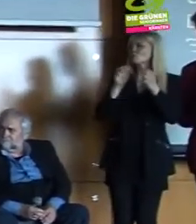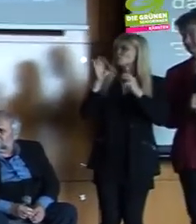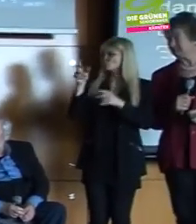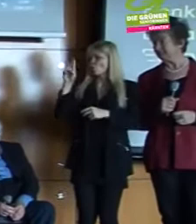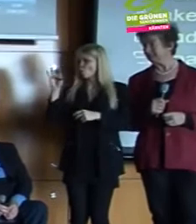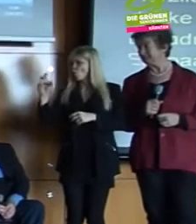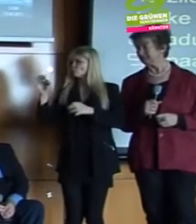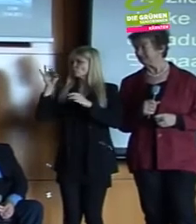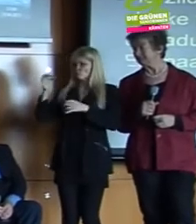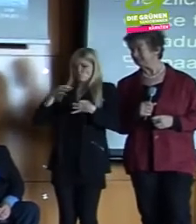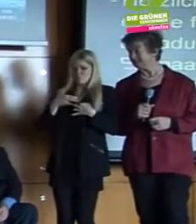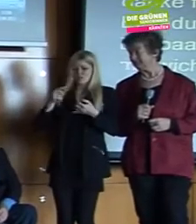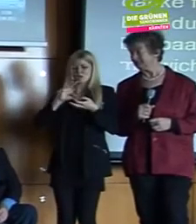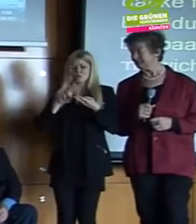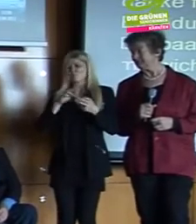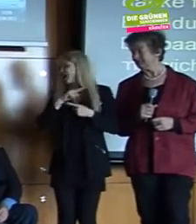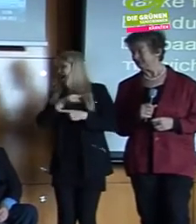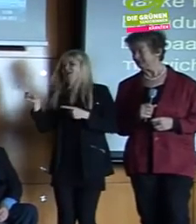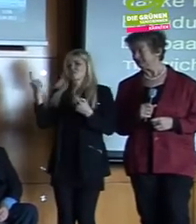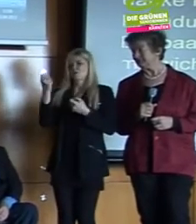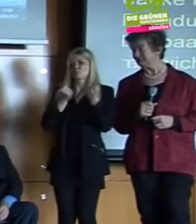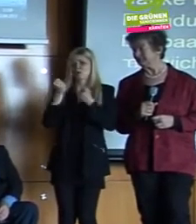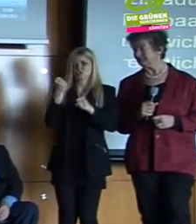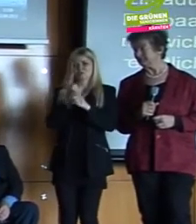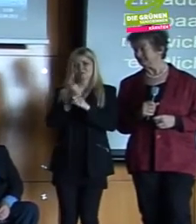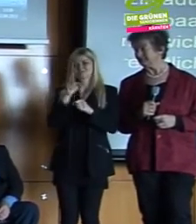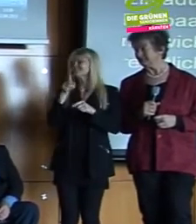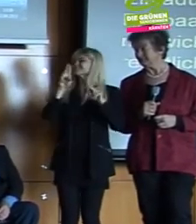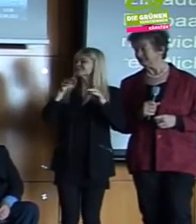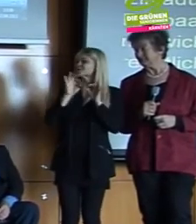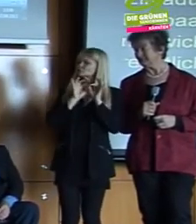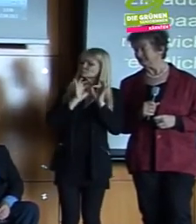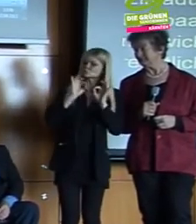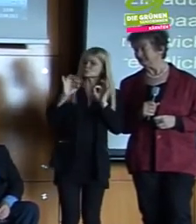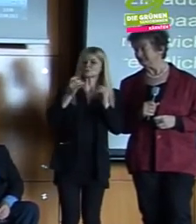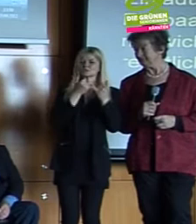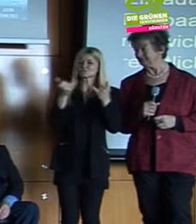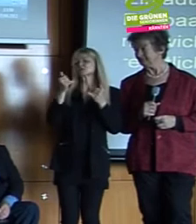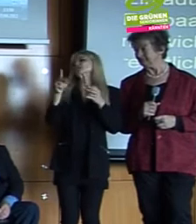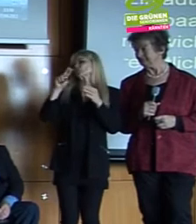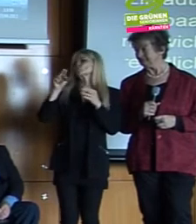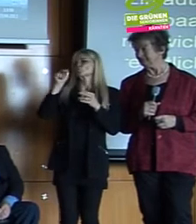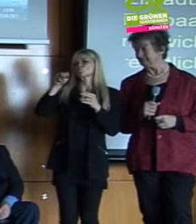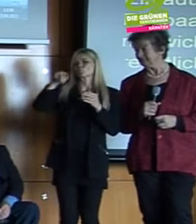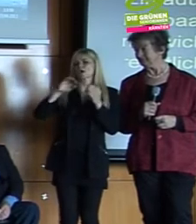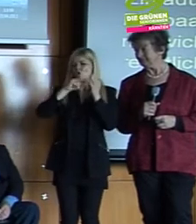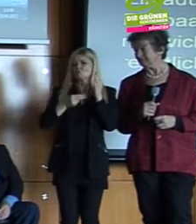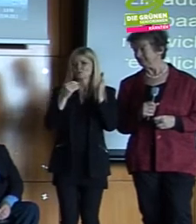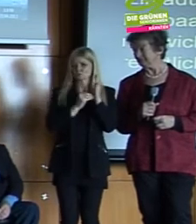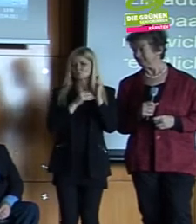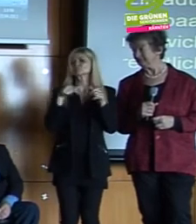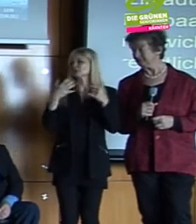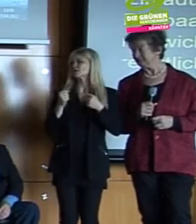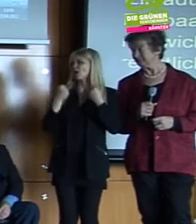tätig sind, ist die UN-Konvention, der dann ein nationaler Aktionsplan für Behinderung gefolgt ist, der von den